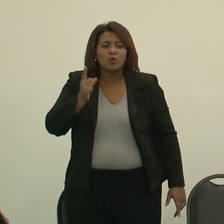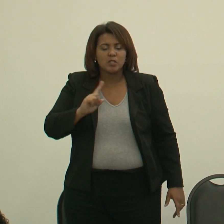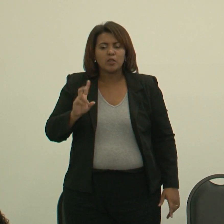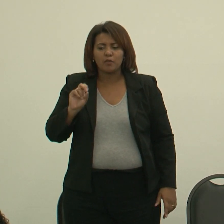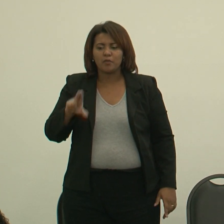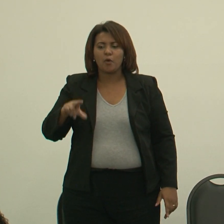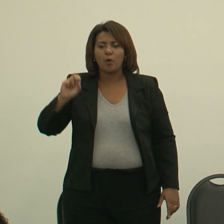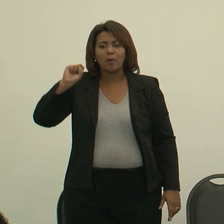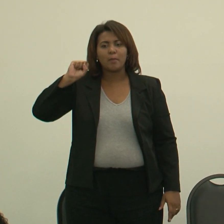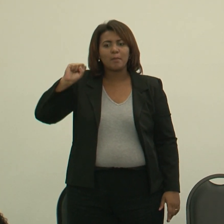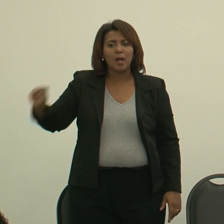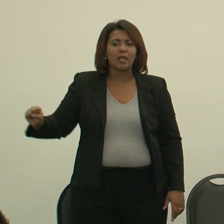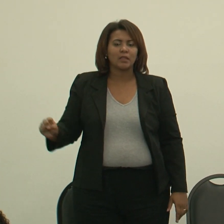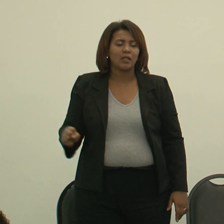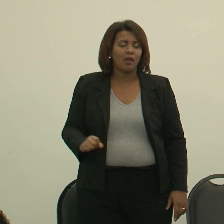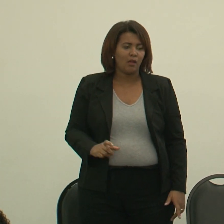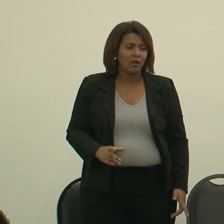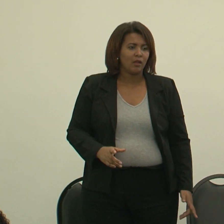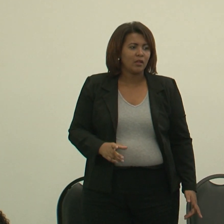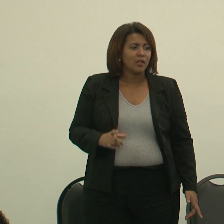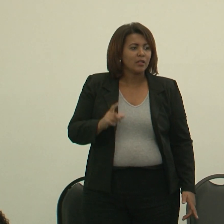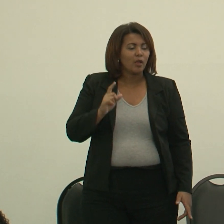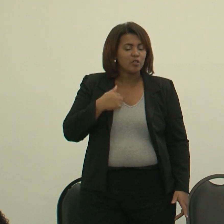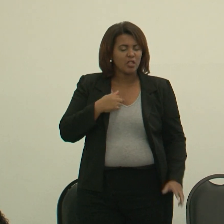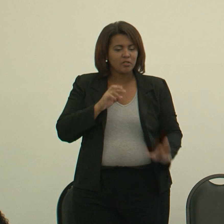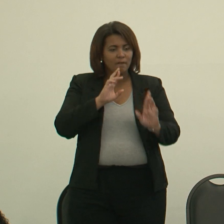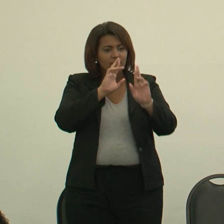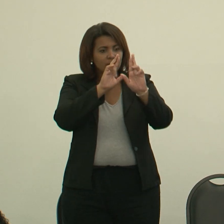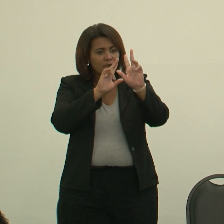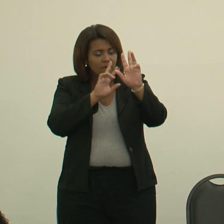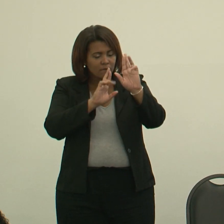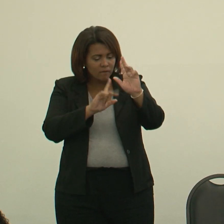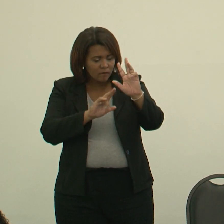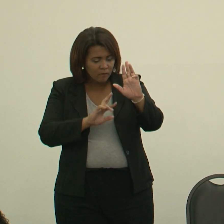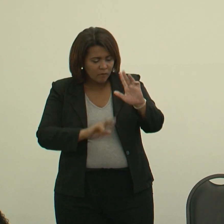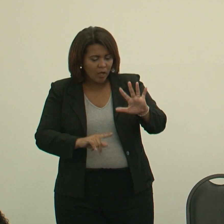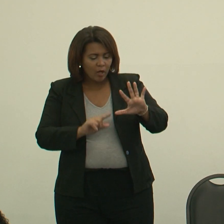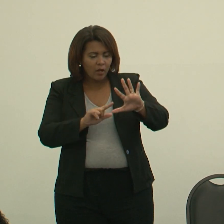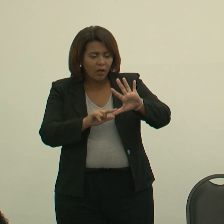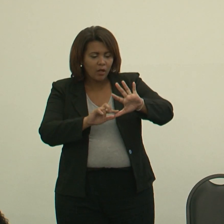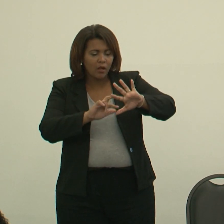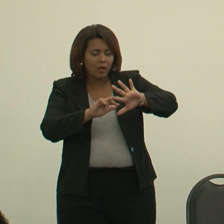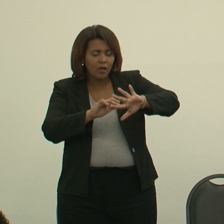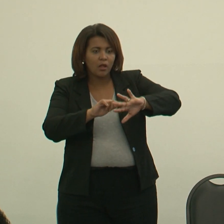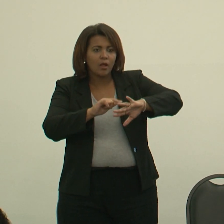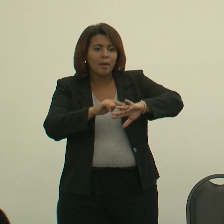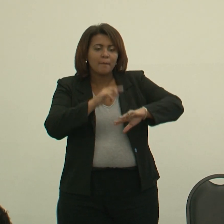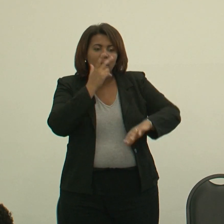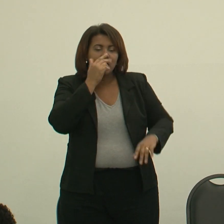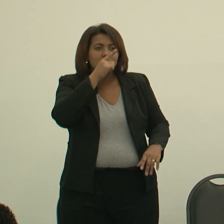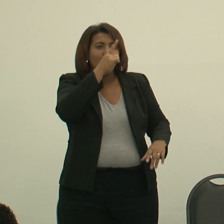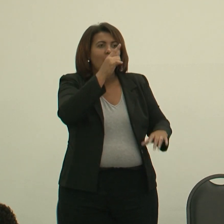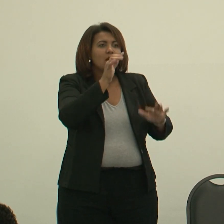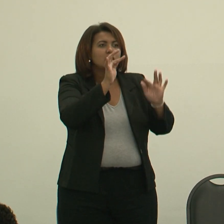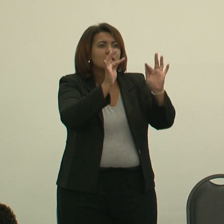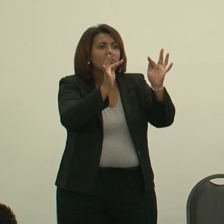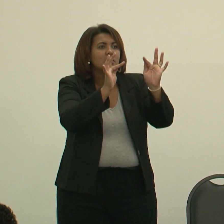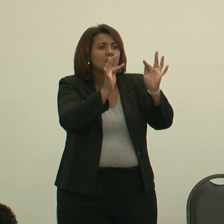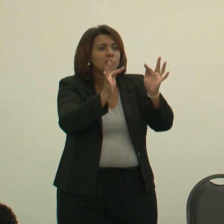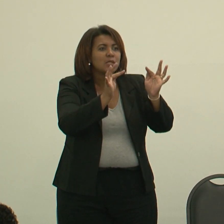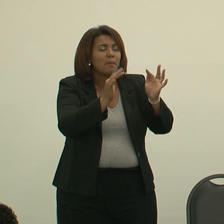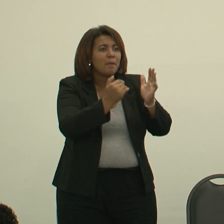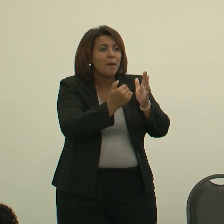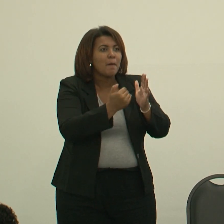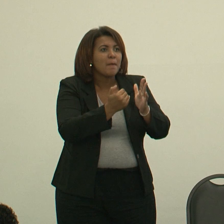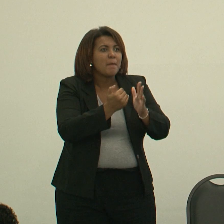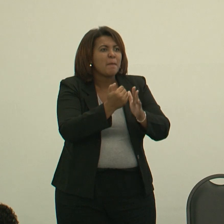matar. Isso é intolerância. Então, a gente tem um degrau aí. Reparou que um vai sendo mais forte do que o outro? E que, na verdade, a gente